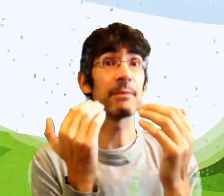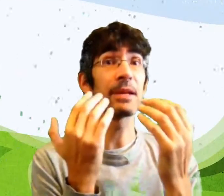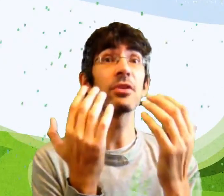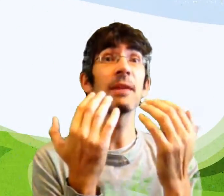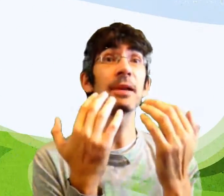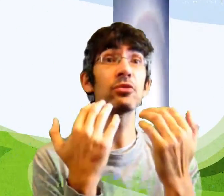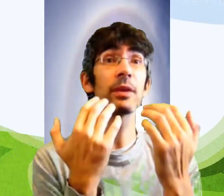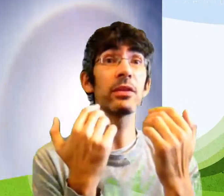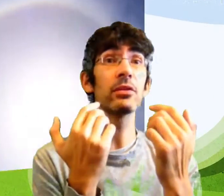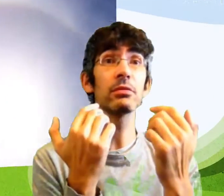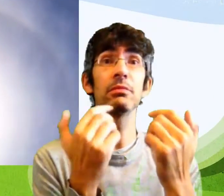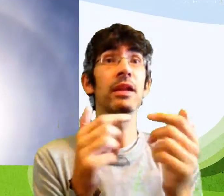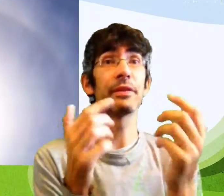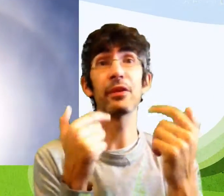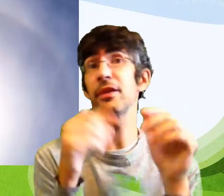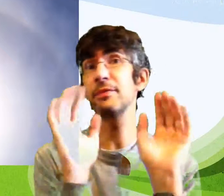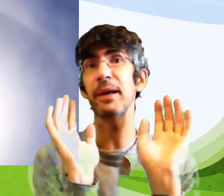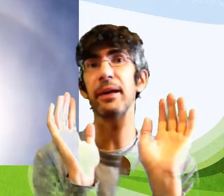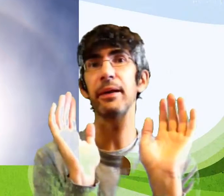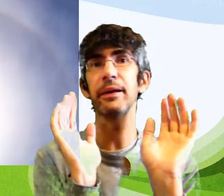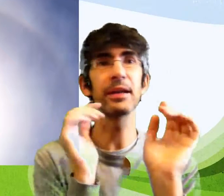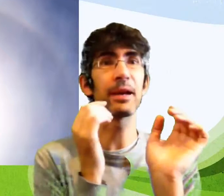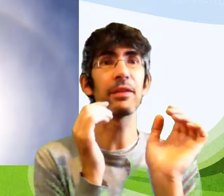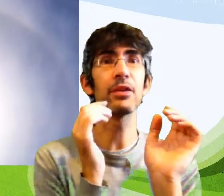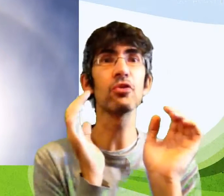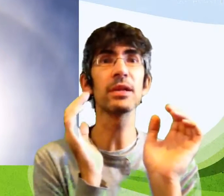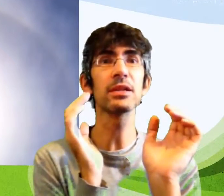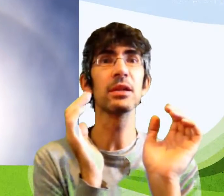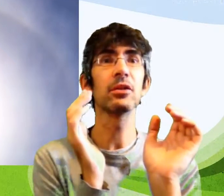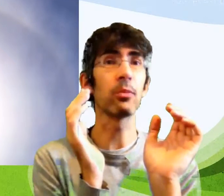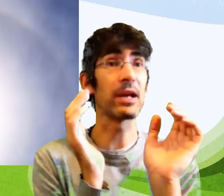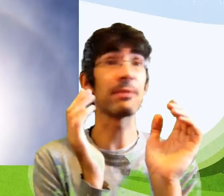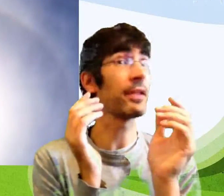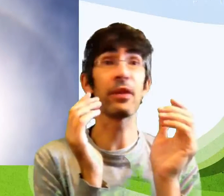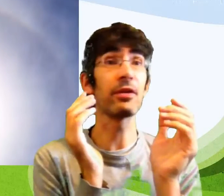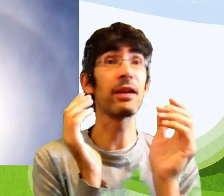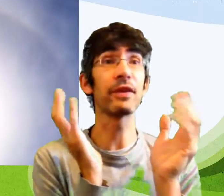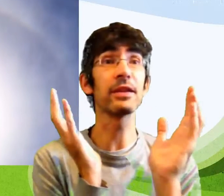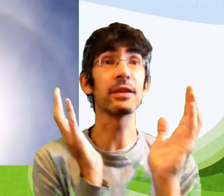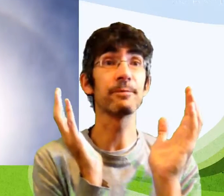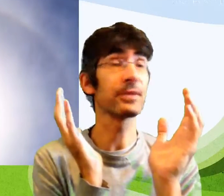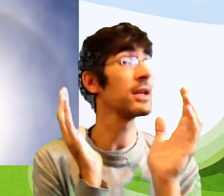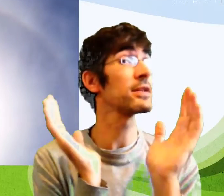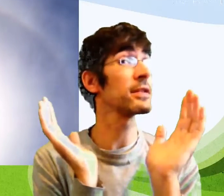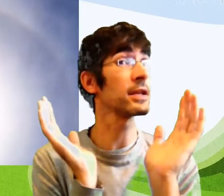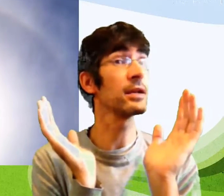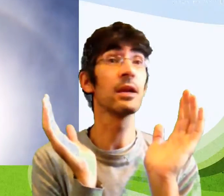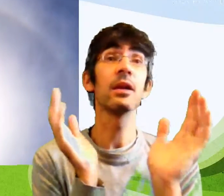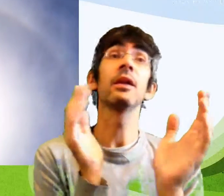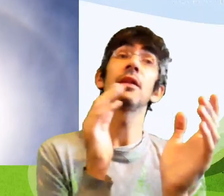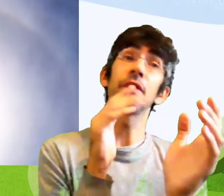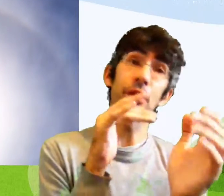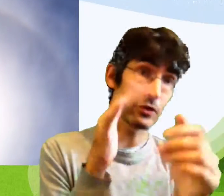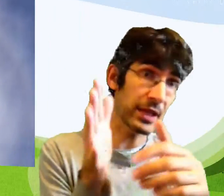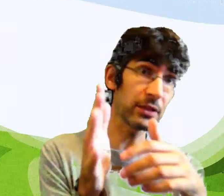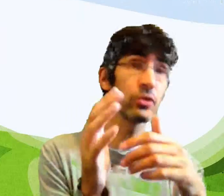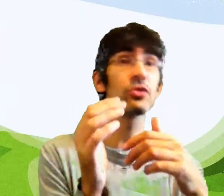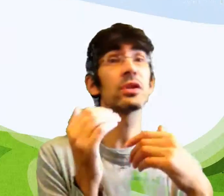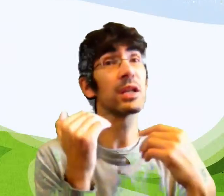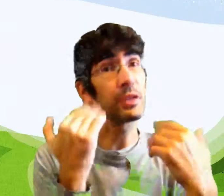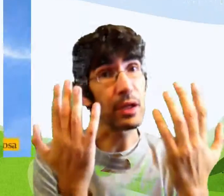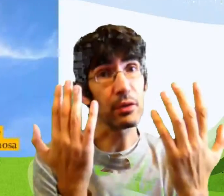tras el paso de la perturbación el cielo se despeja y aparece nubes o para las que prefieran al frente es decir